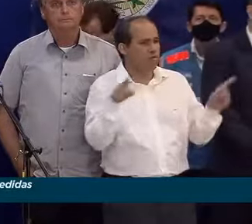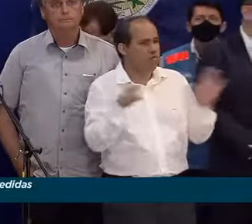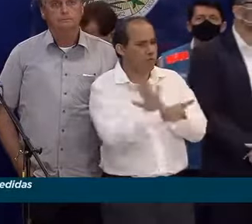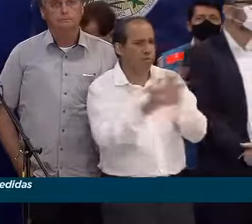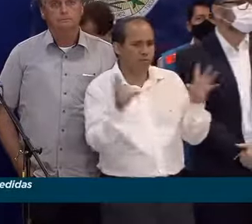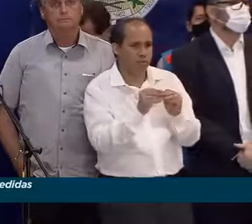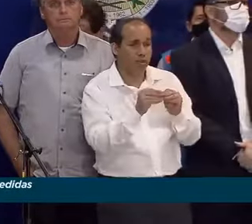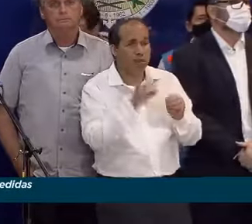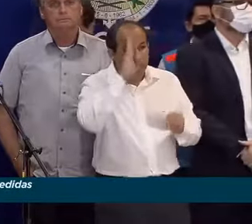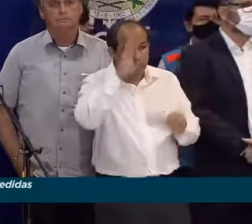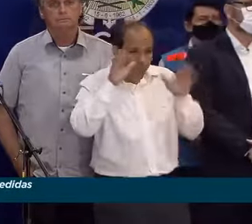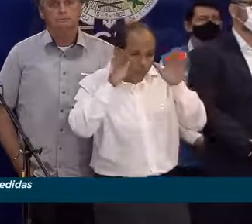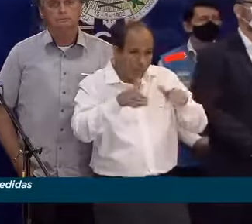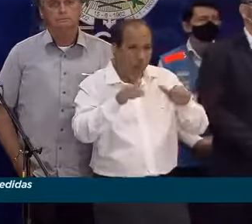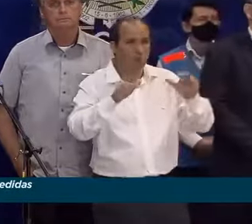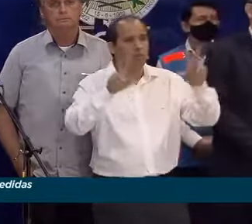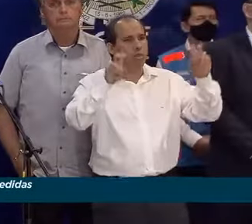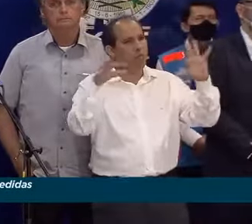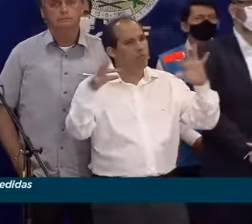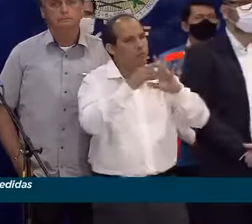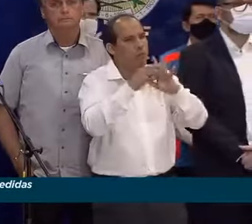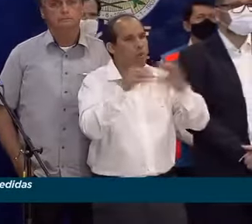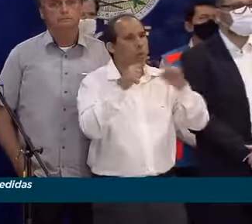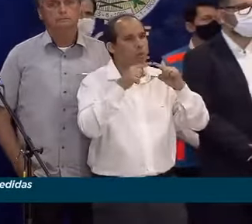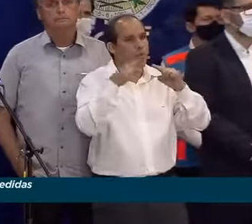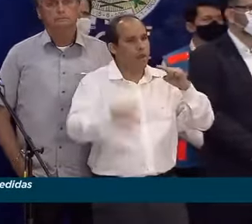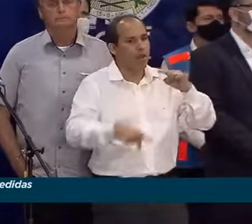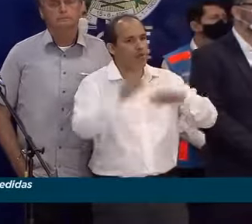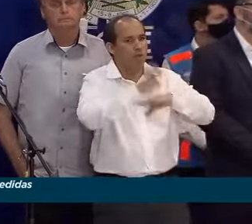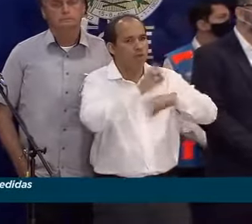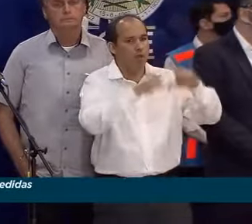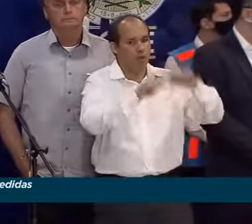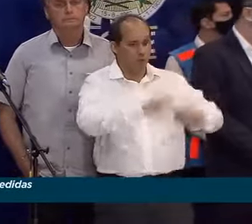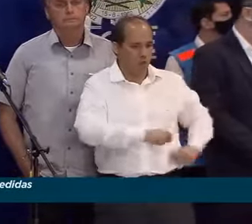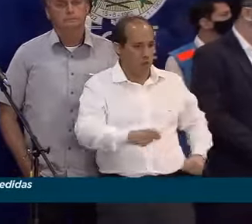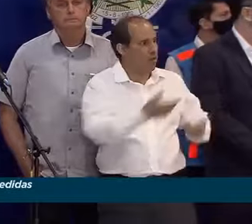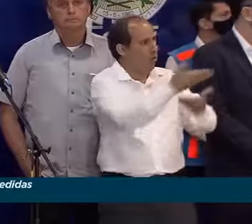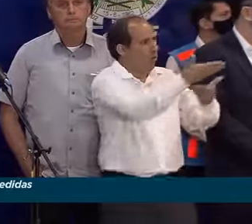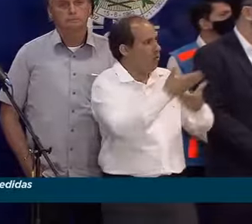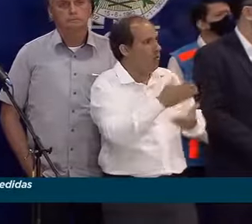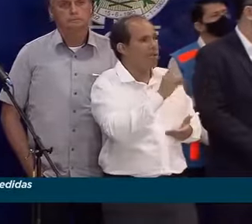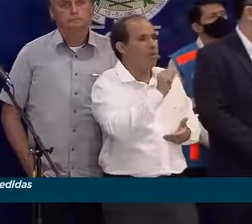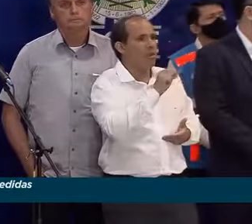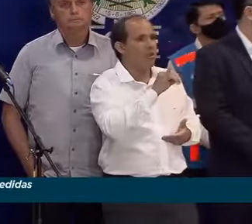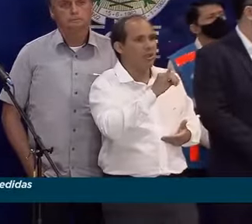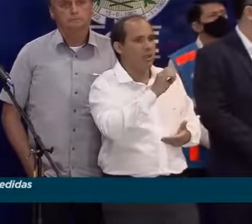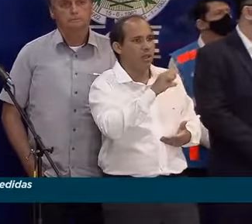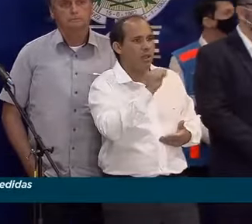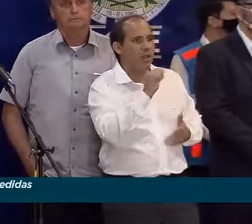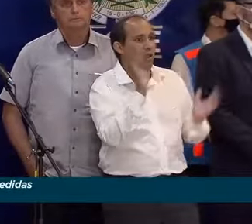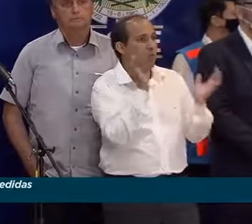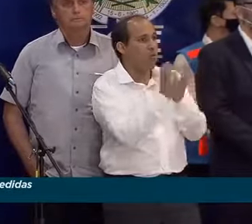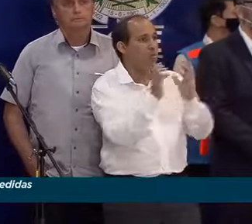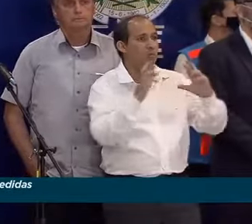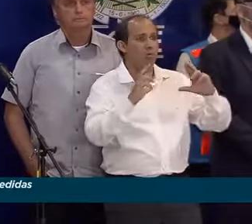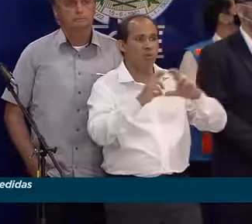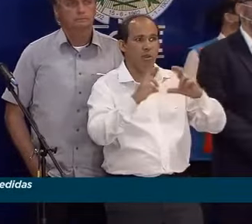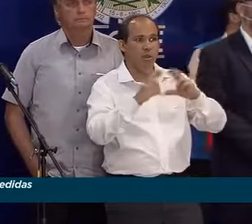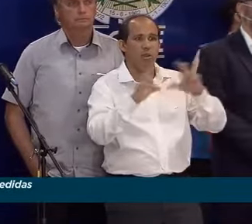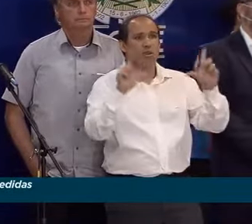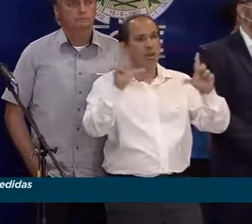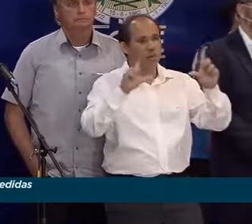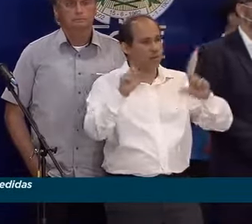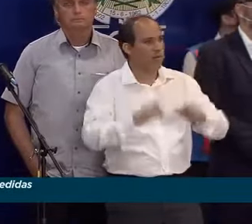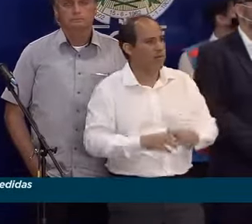atenham aos temas atuais do estado do Acre. Convidamos, então, Daniela Salerno, da TV Record.